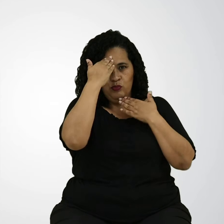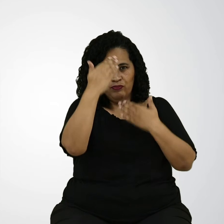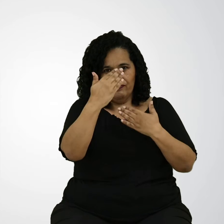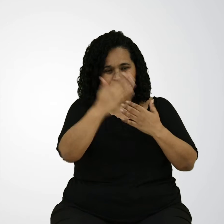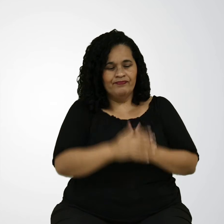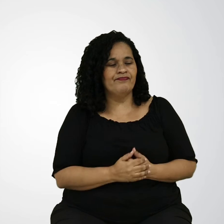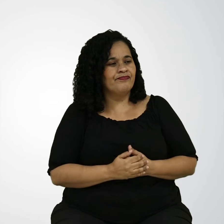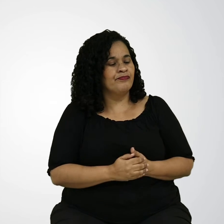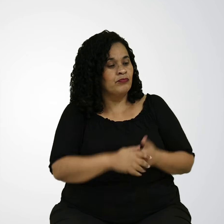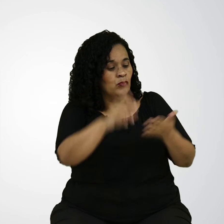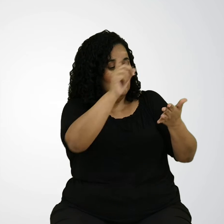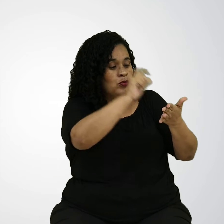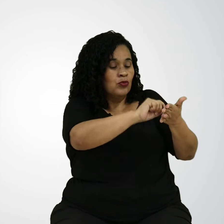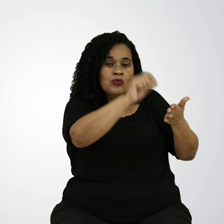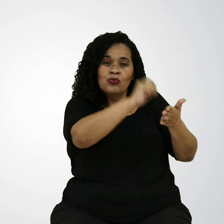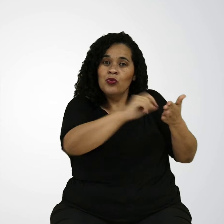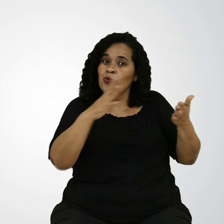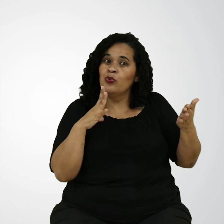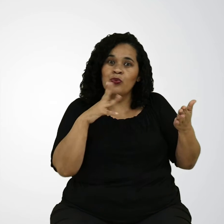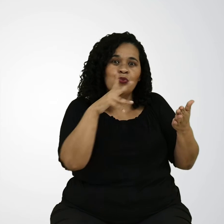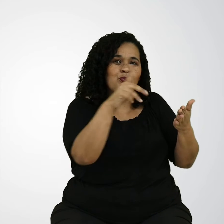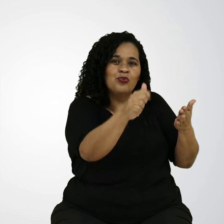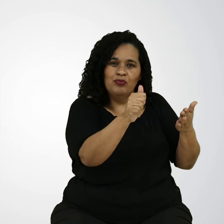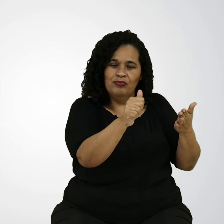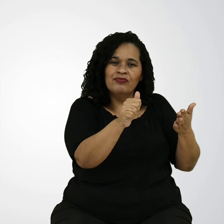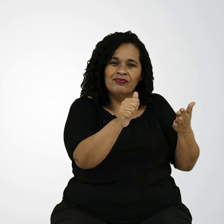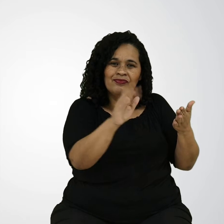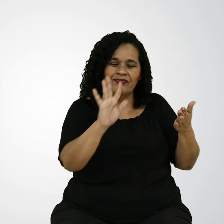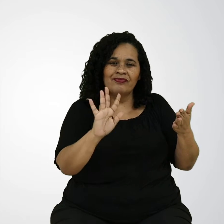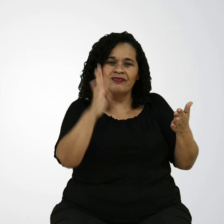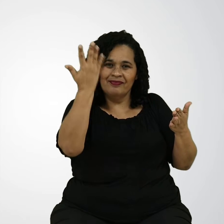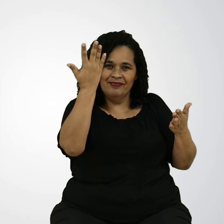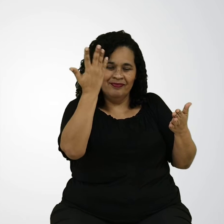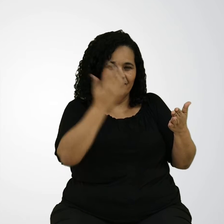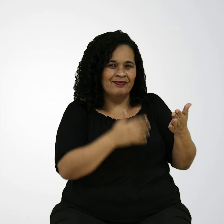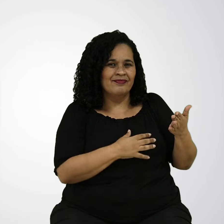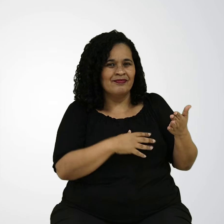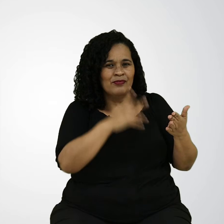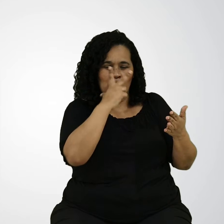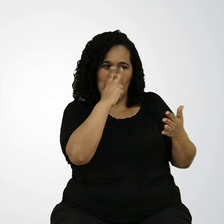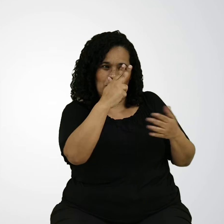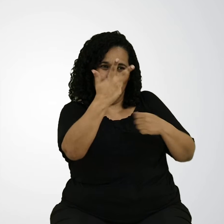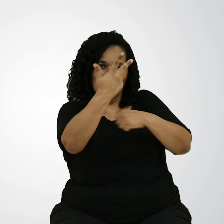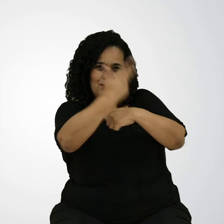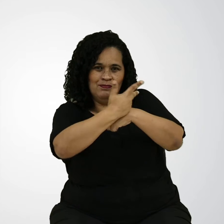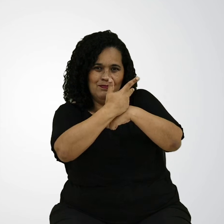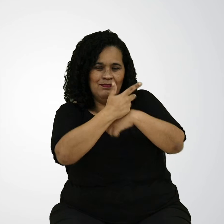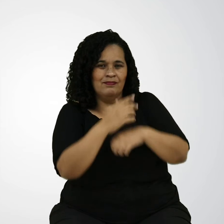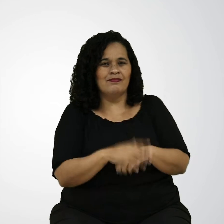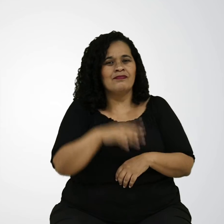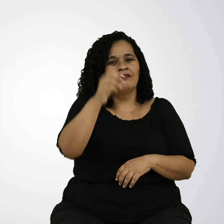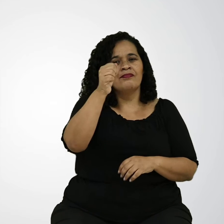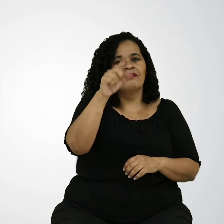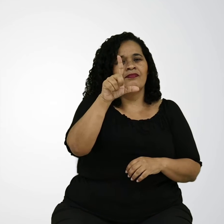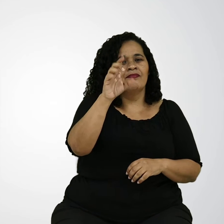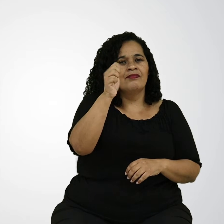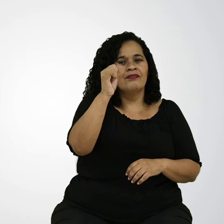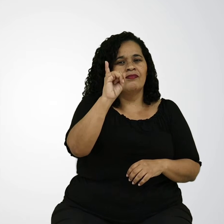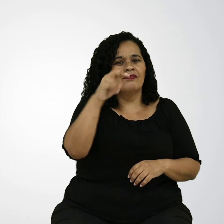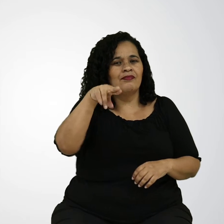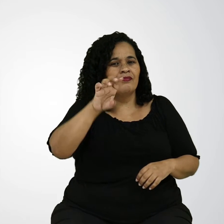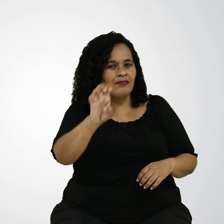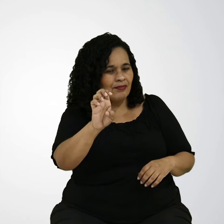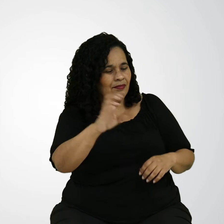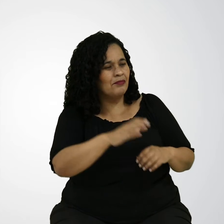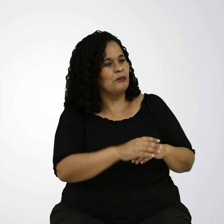caderneta. Então, e são várias coisas, né? Ela que deve estar assistindo a gente, né? A Laine, ela sabe disso. Então, assim,